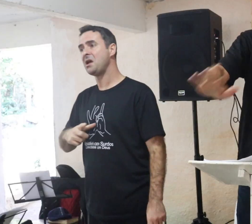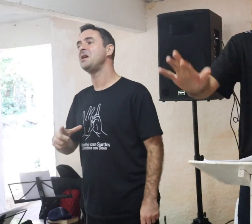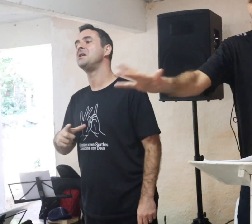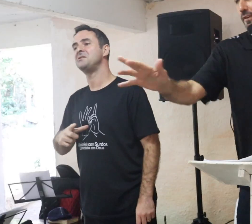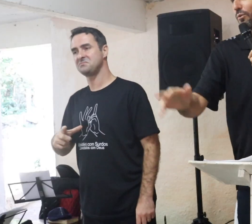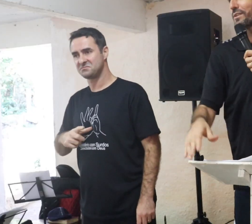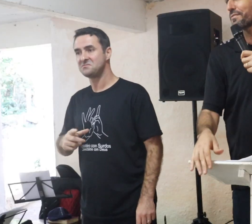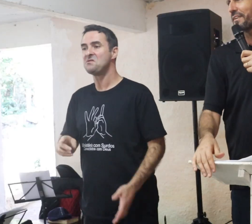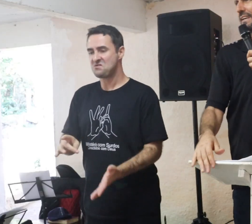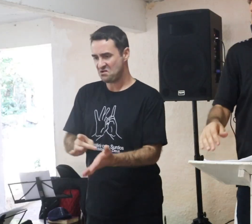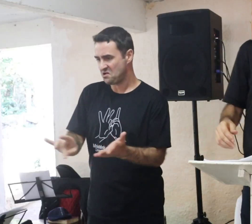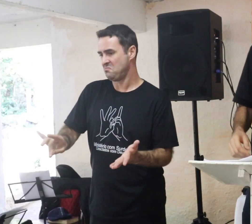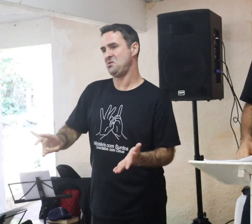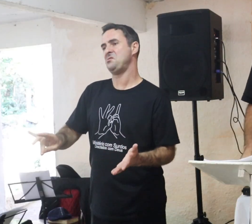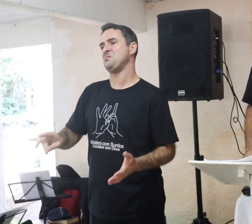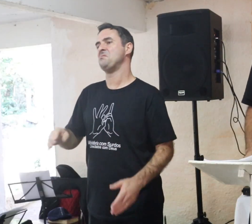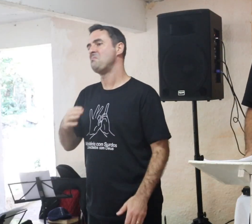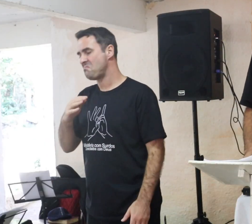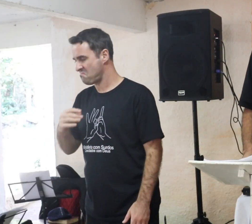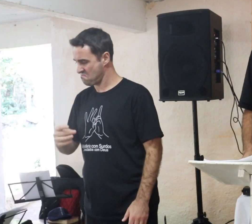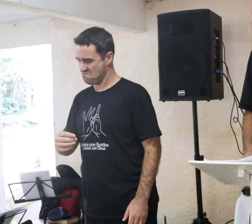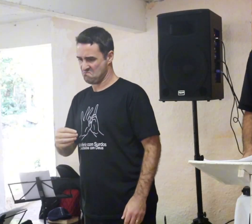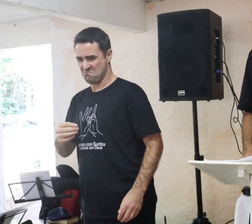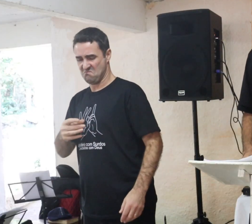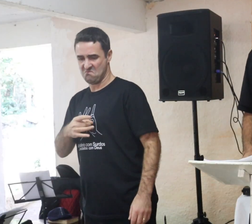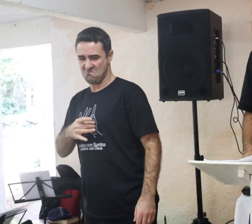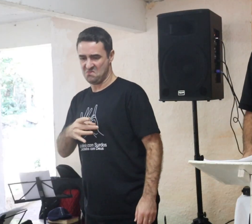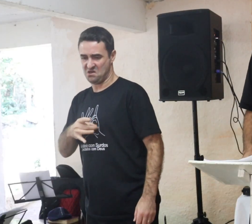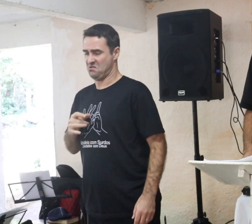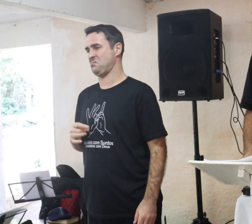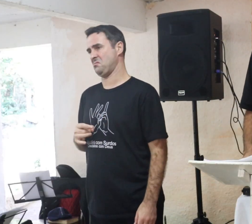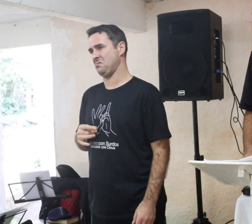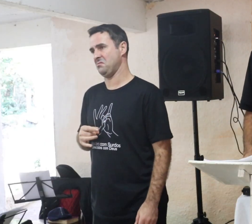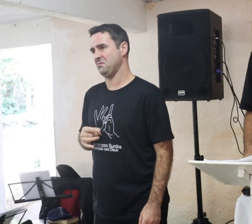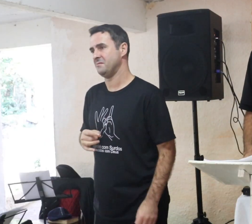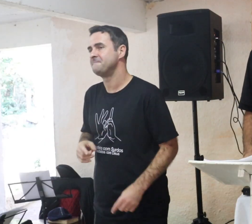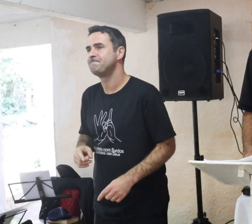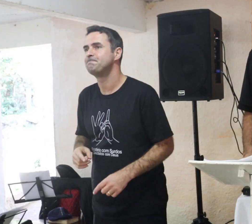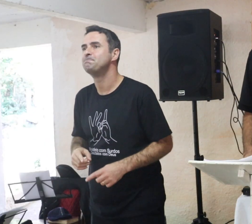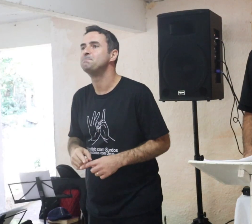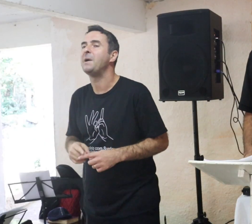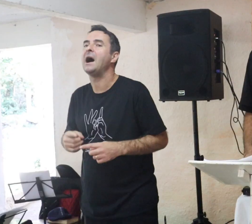avó, para com isso, estão falando coisa feia, não é? Nos corrigia.